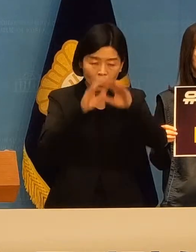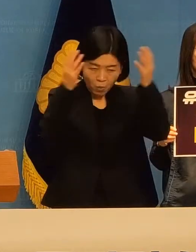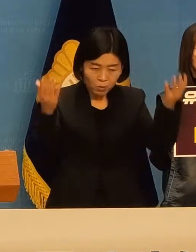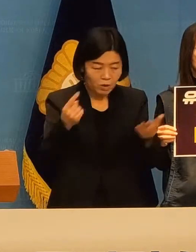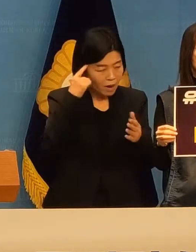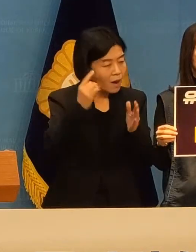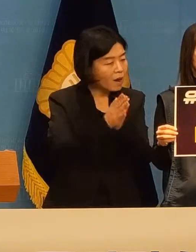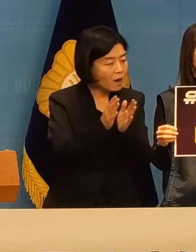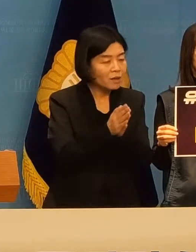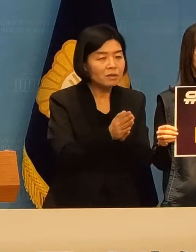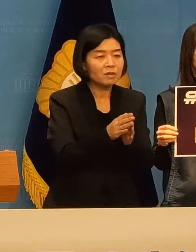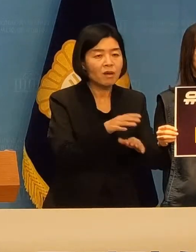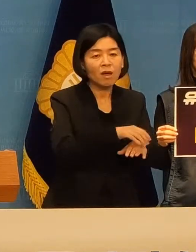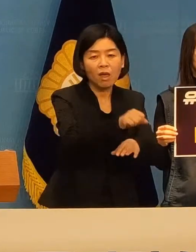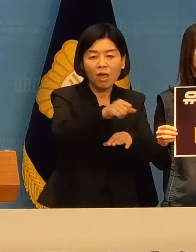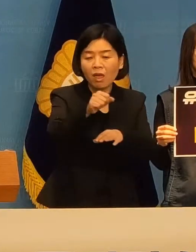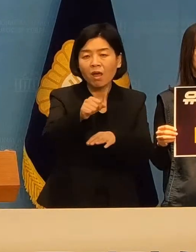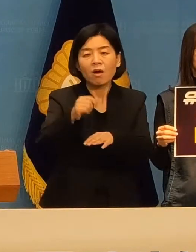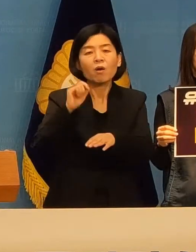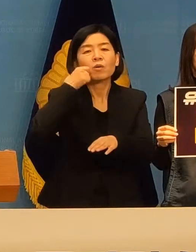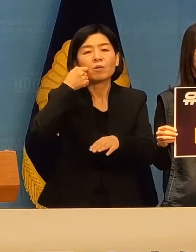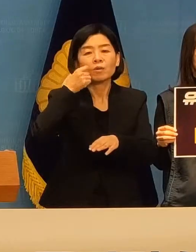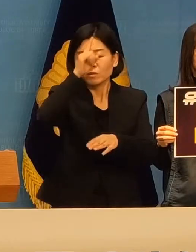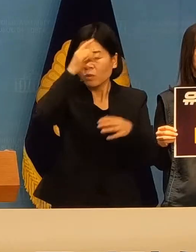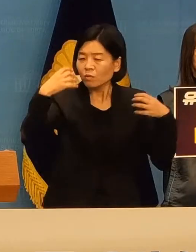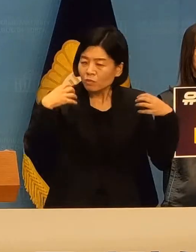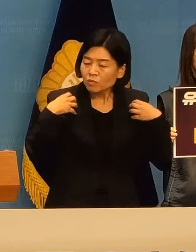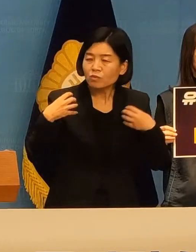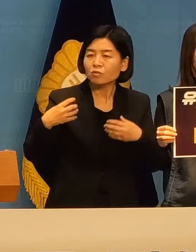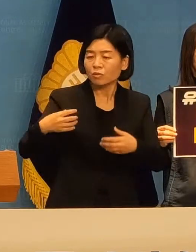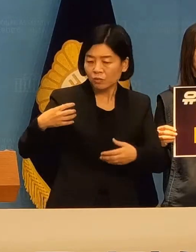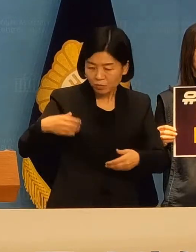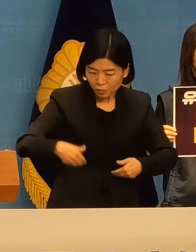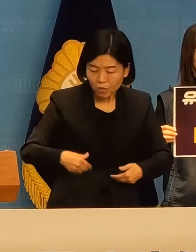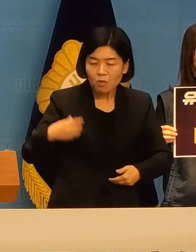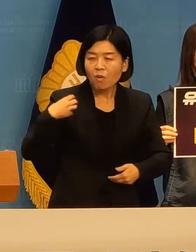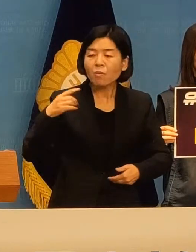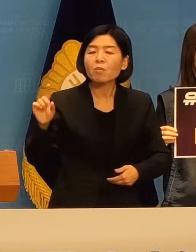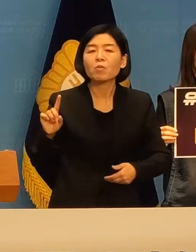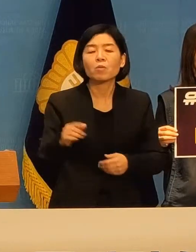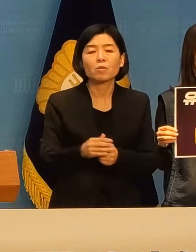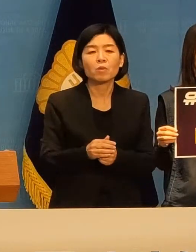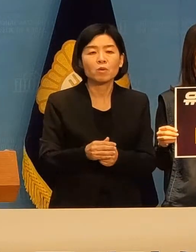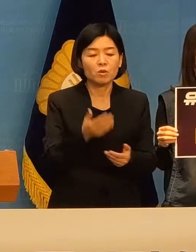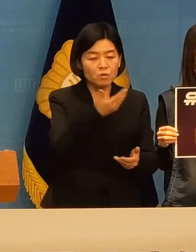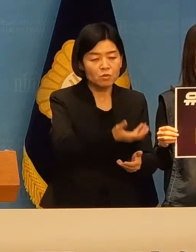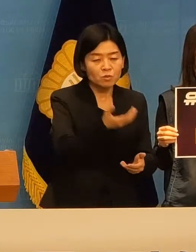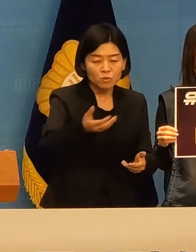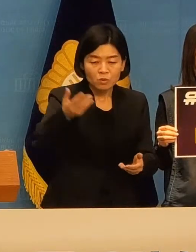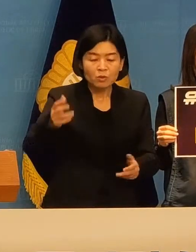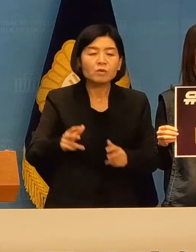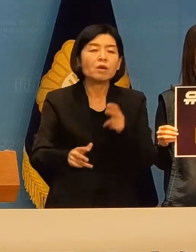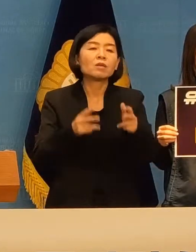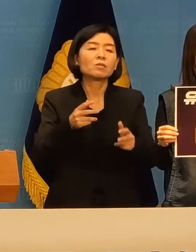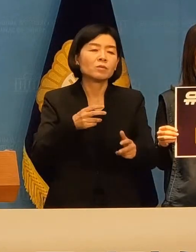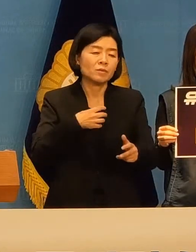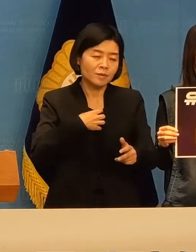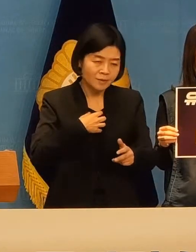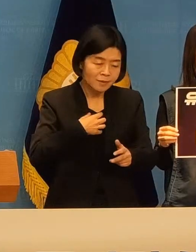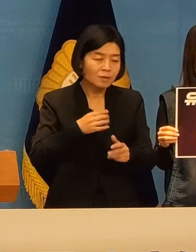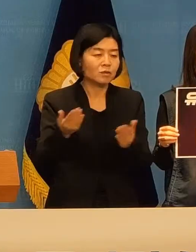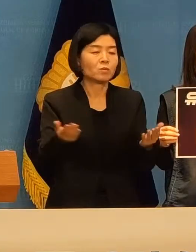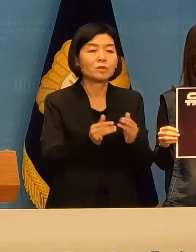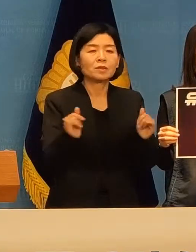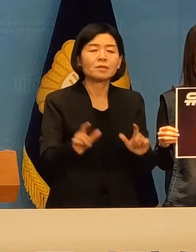없습니다. 그렇다면 정부가 왜 필요하겠습니까? 유통산업의 위기가 노동자의 삶을 파괴시키지